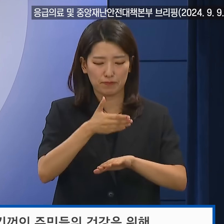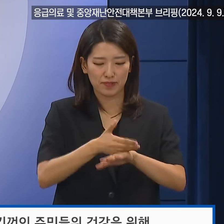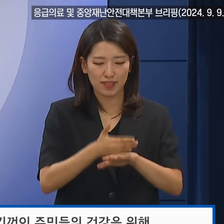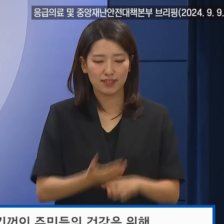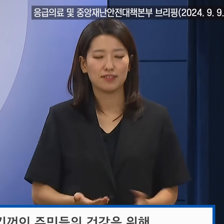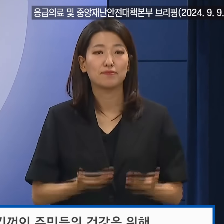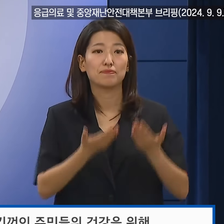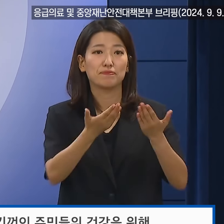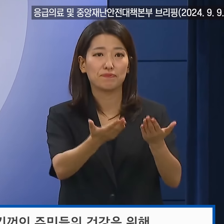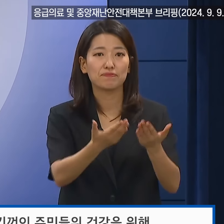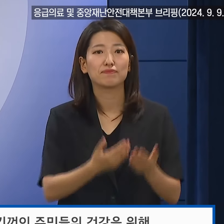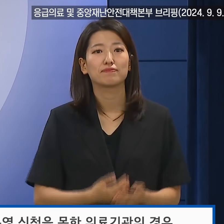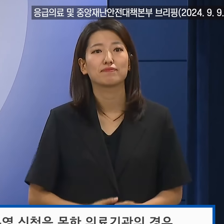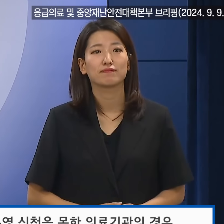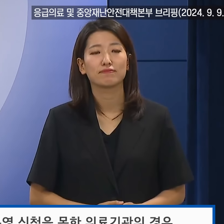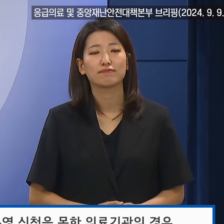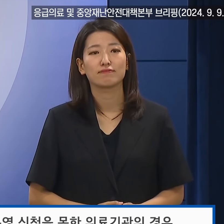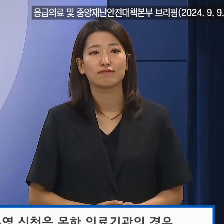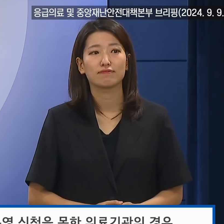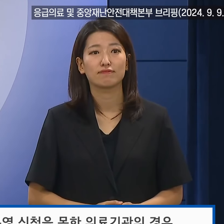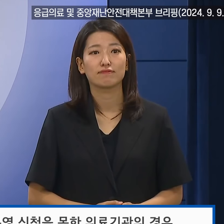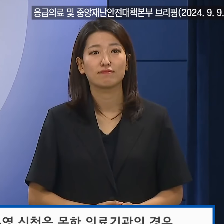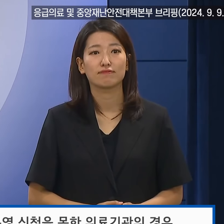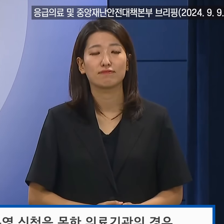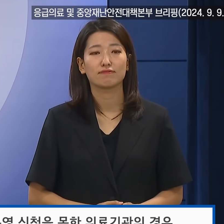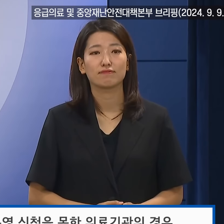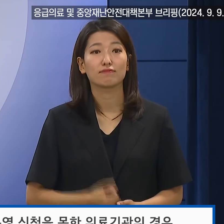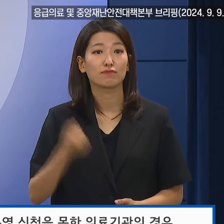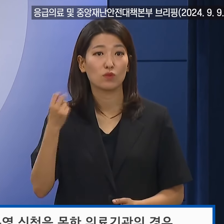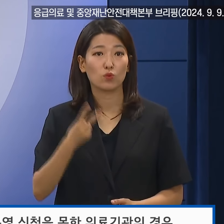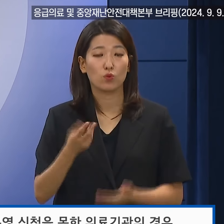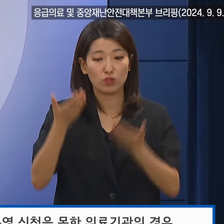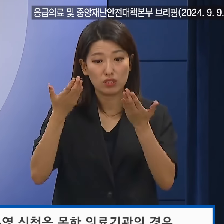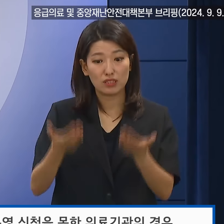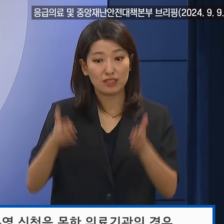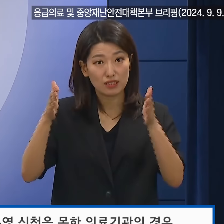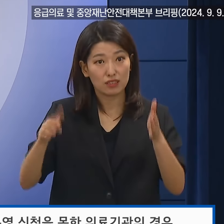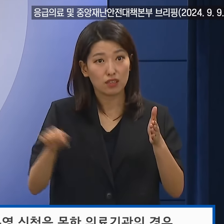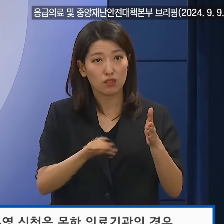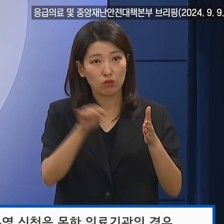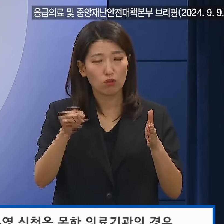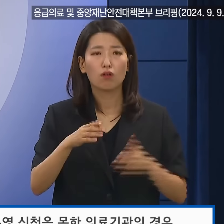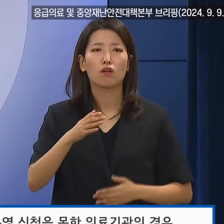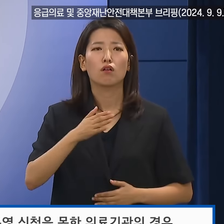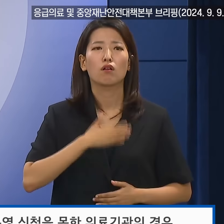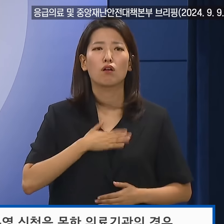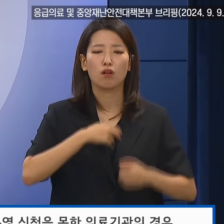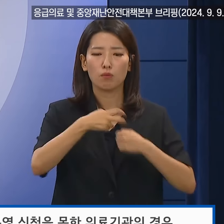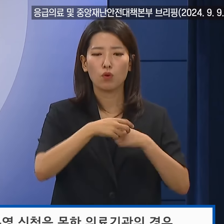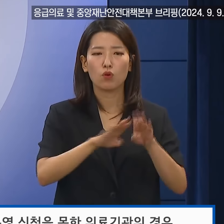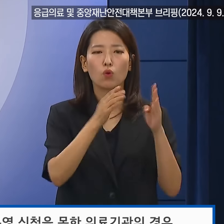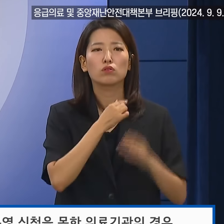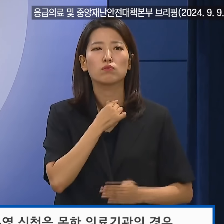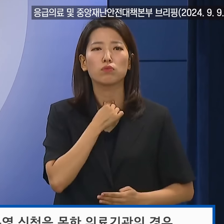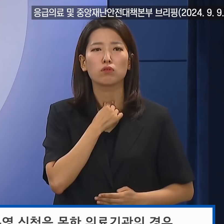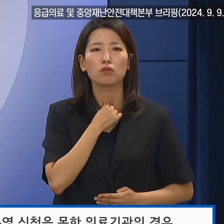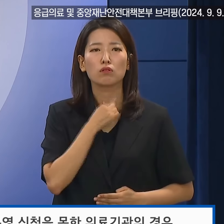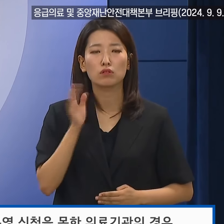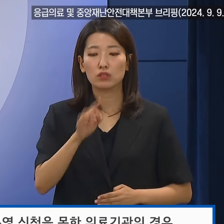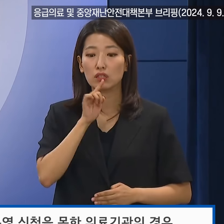말씀을 드립니다. 추석 연휴 기간 동안 문을 열 의향이 있음에도 운영 신청을